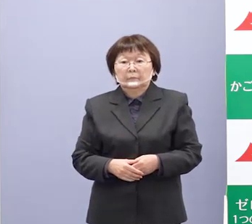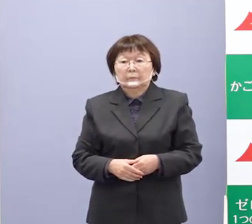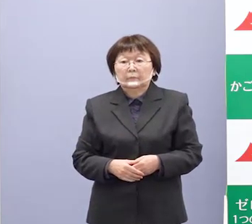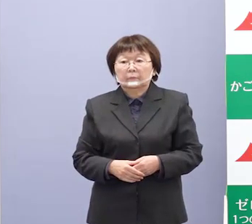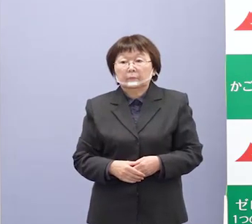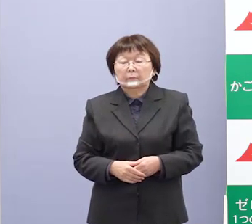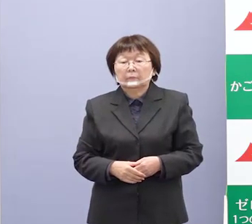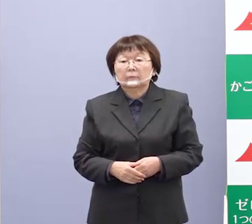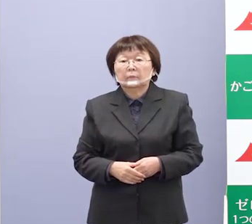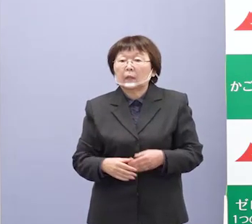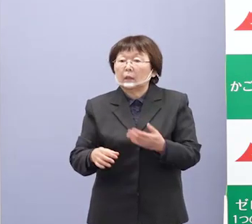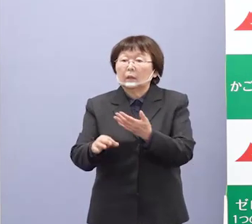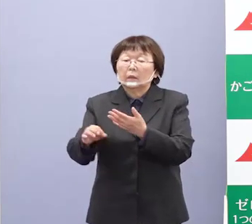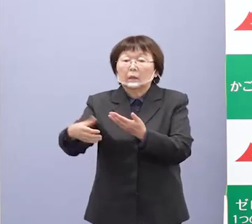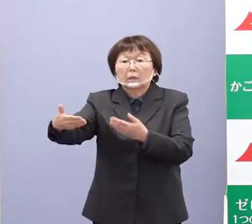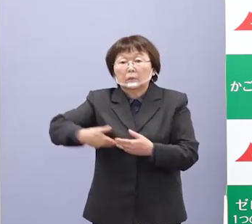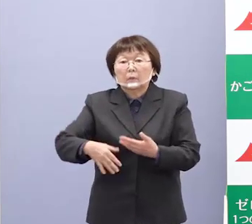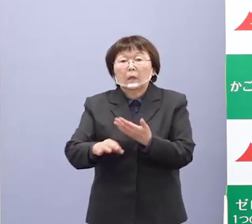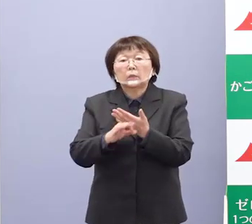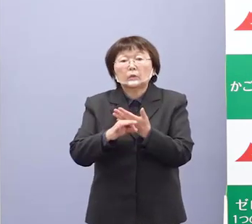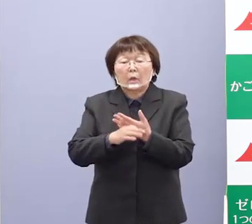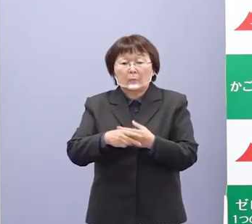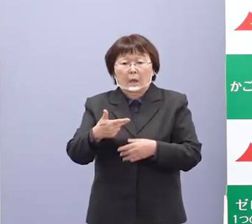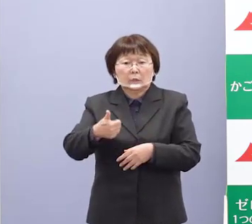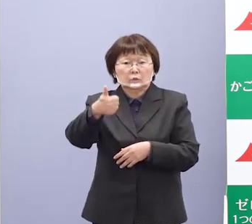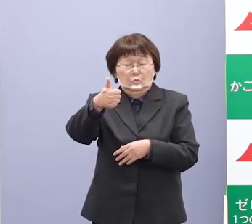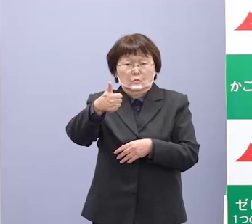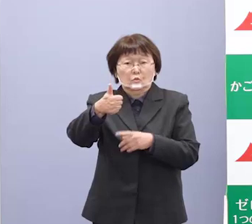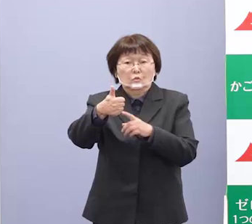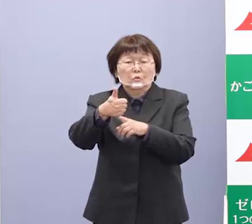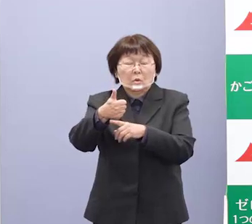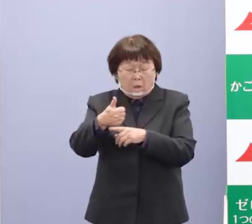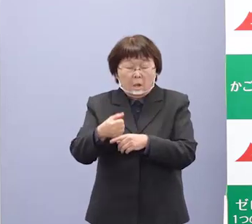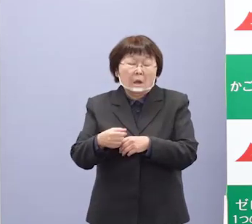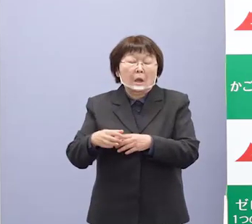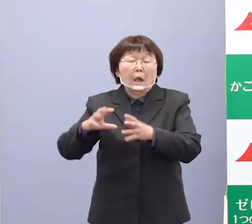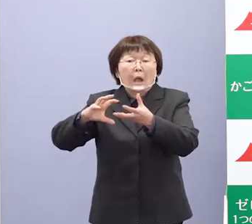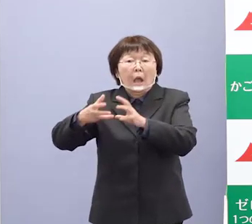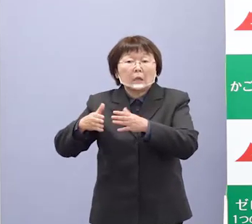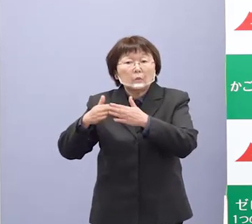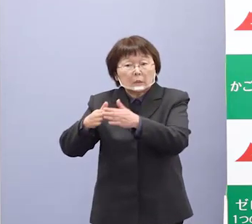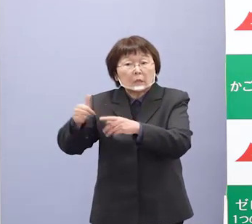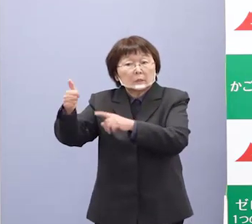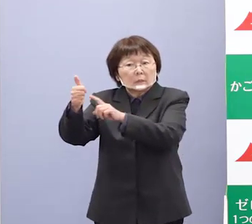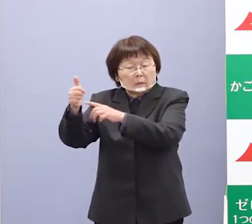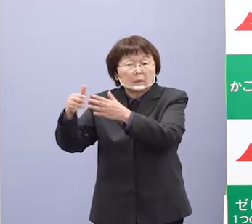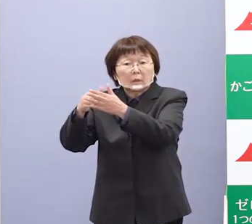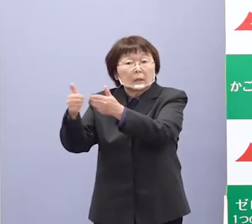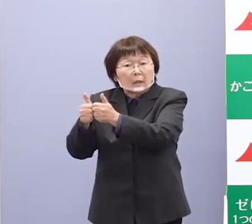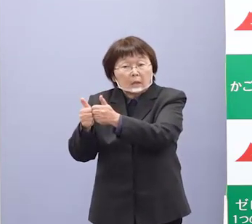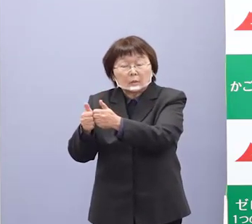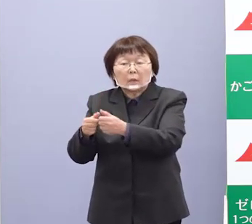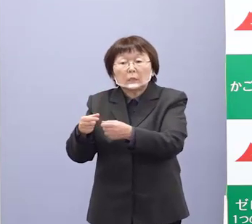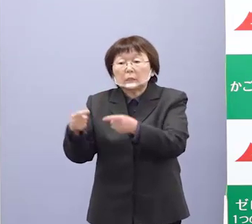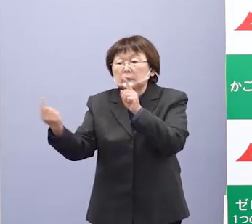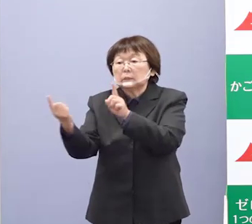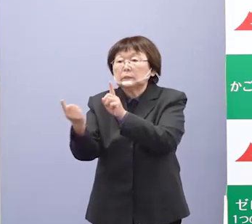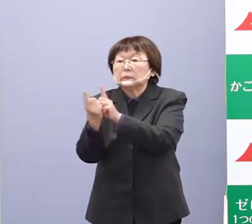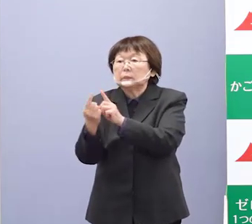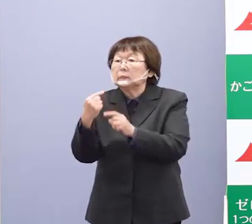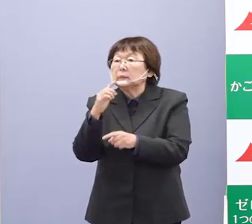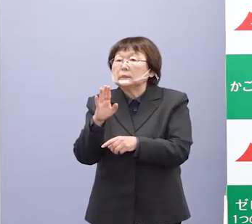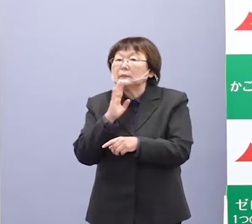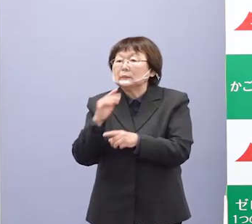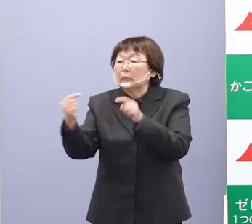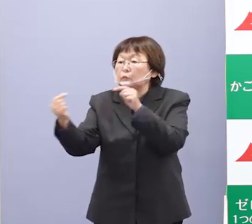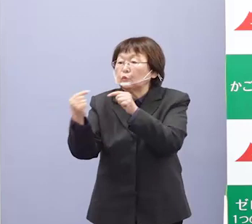。 例えば市長の方が岩崎会頭をはじめとする幹部の方に直接説明するとか、そういった機会を設けたい